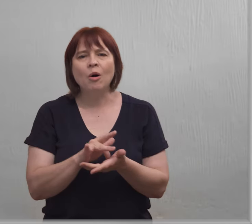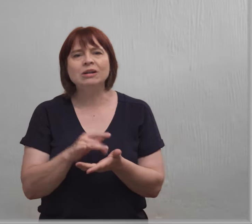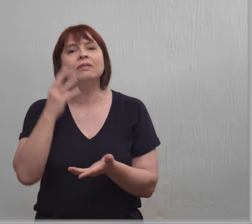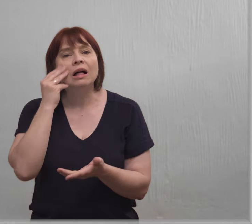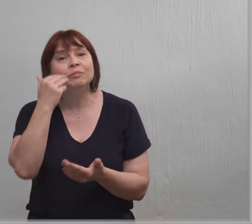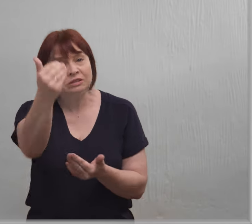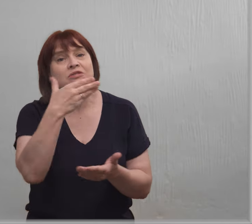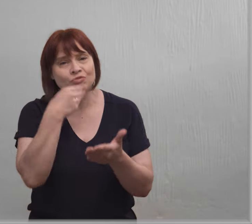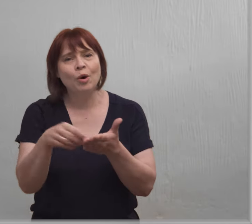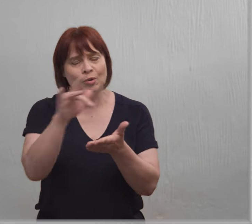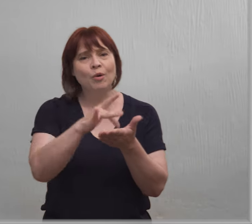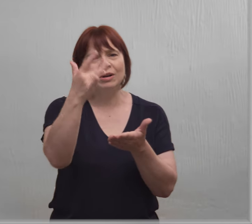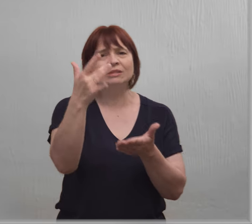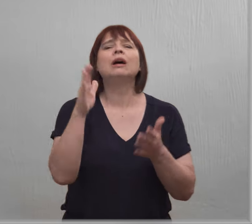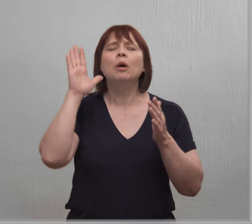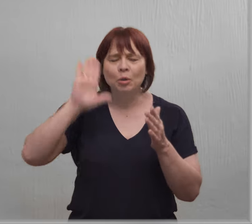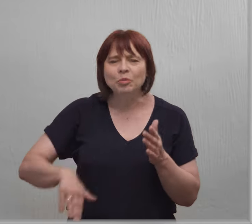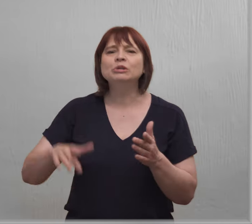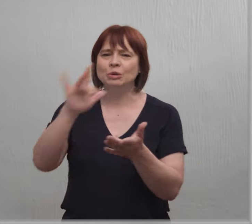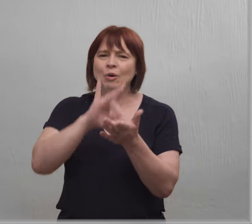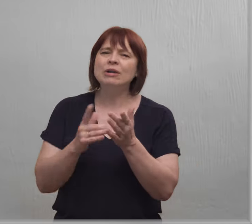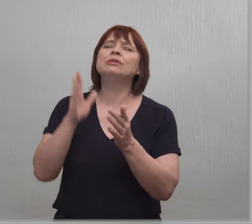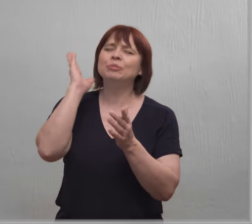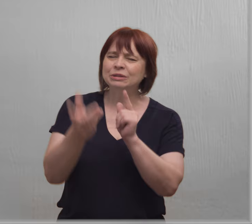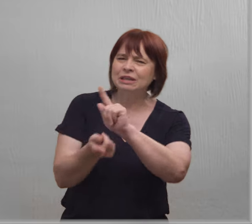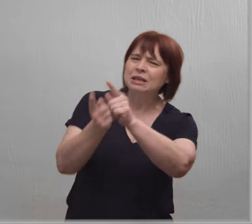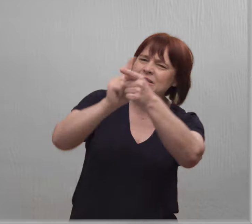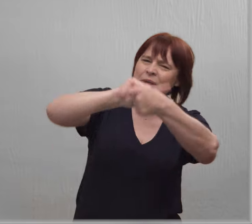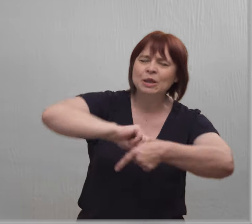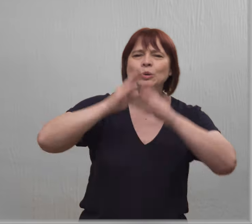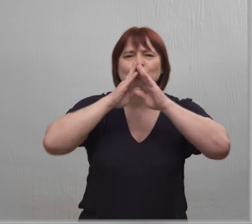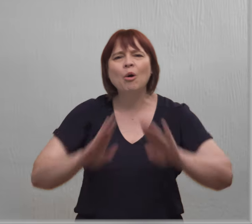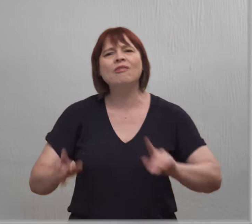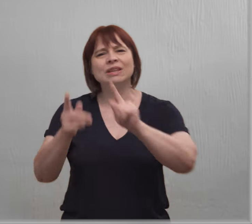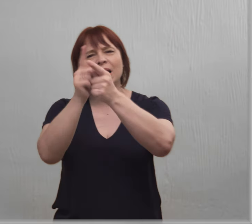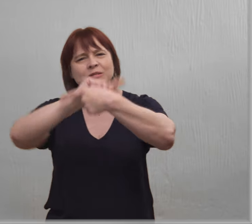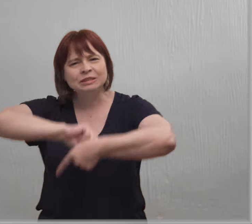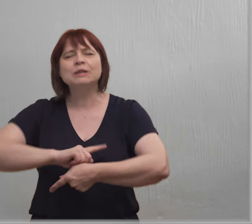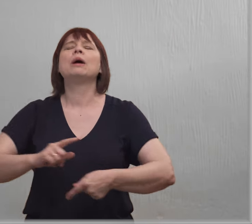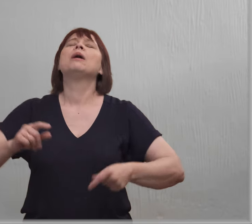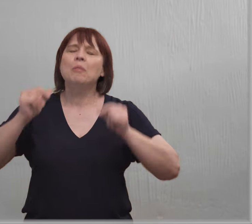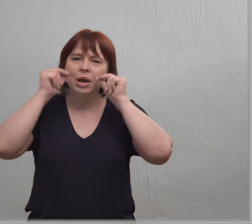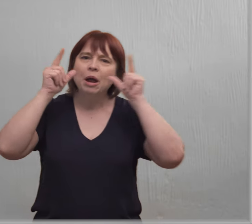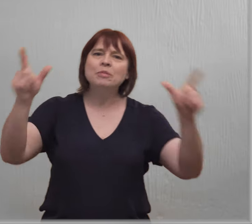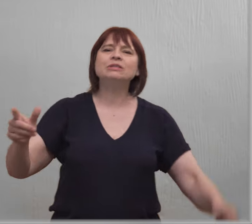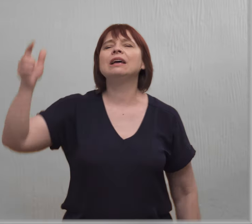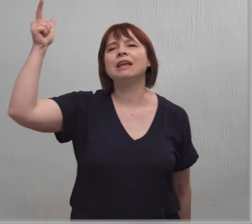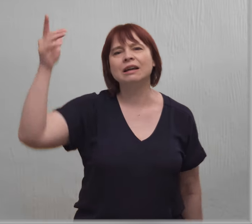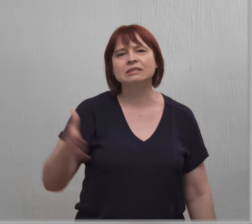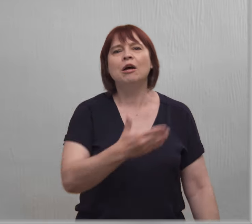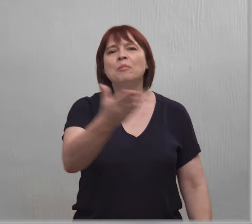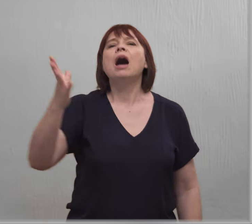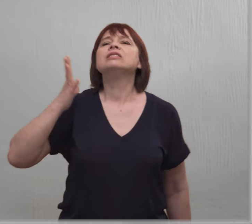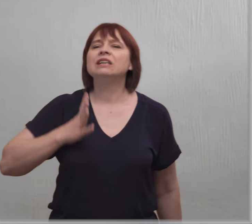он переживет, Господь, трансформацию. Духовное преображение, пробуждение. Господь,